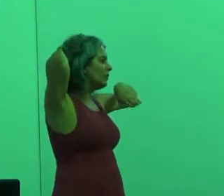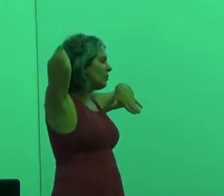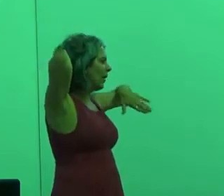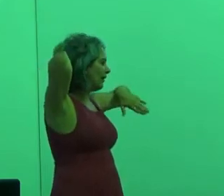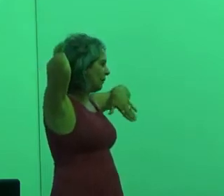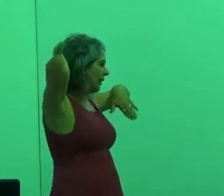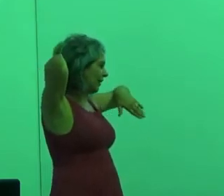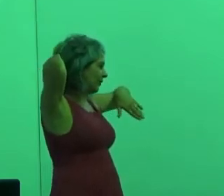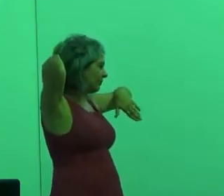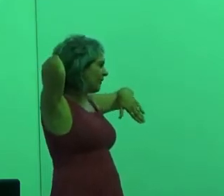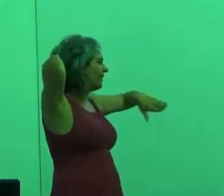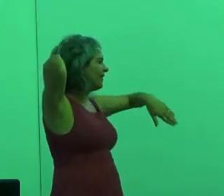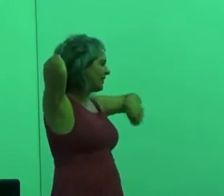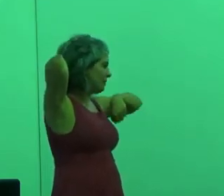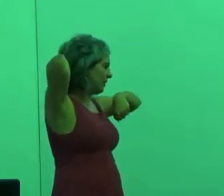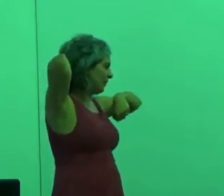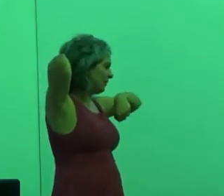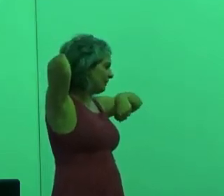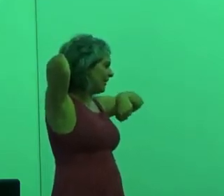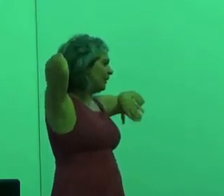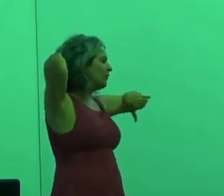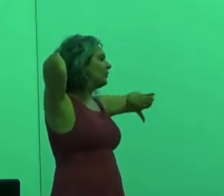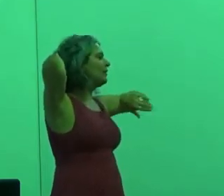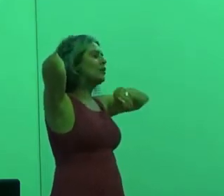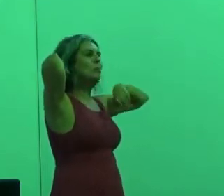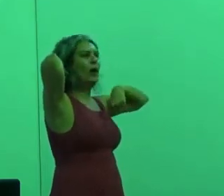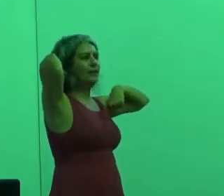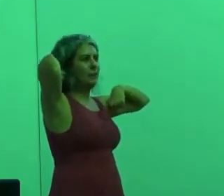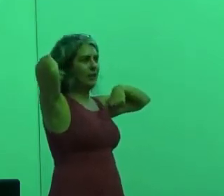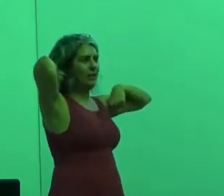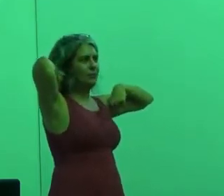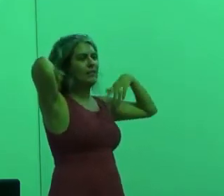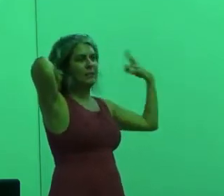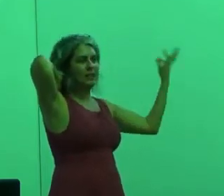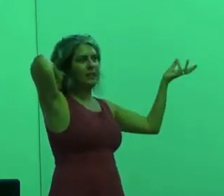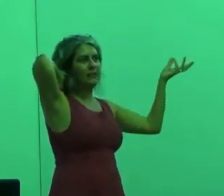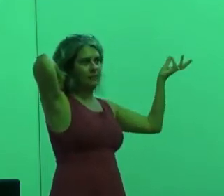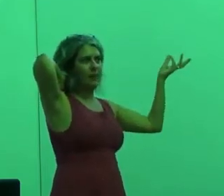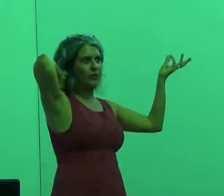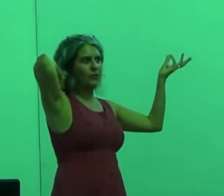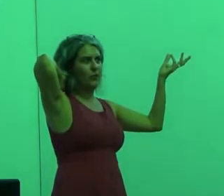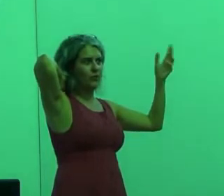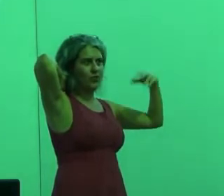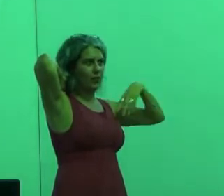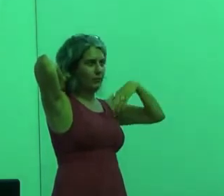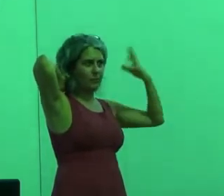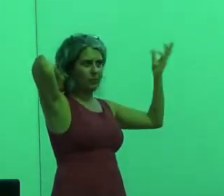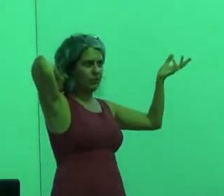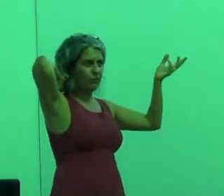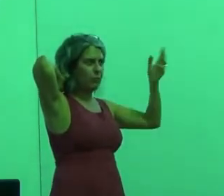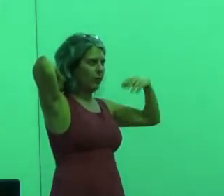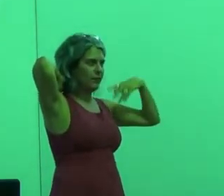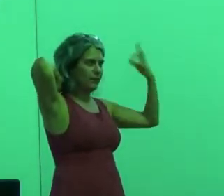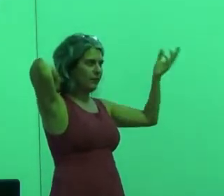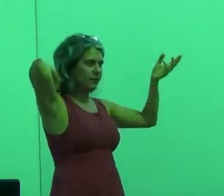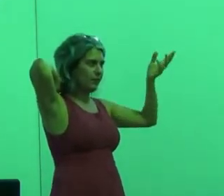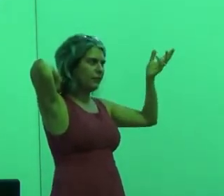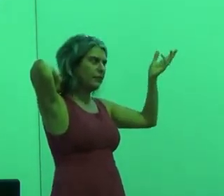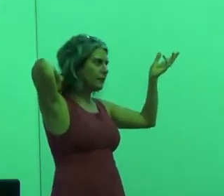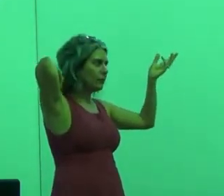de poeta mineiro, né, do tanto de poeta mineiro, vocês sabem que Belo Horizonte é uma produção de poesia assim,